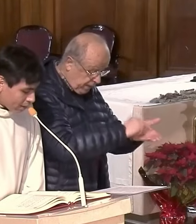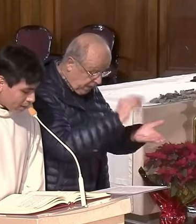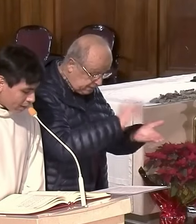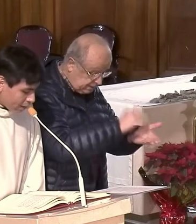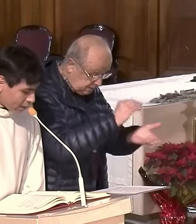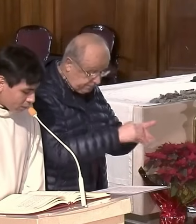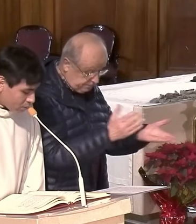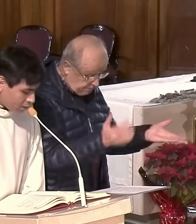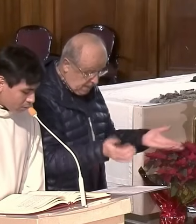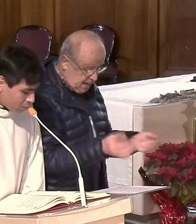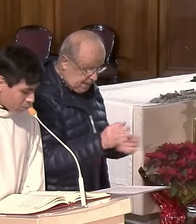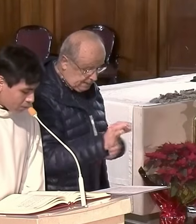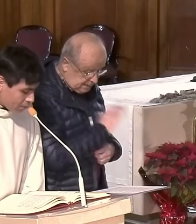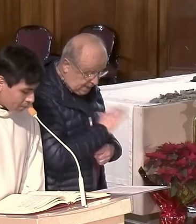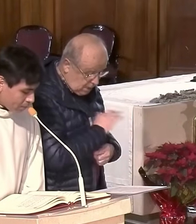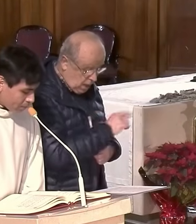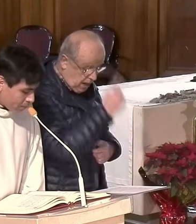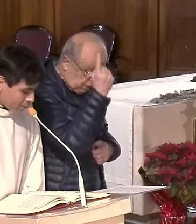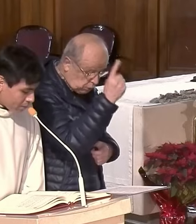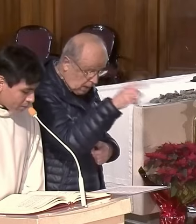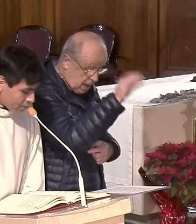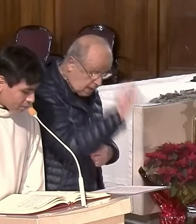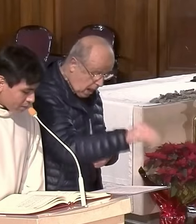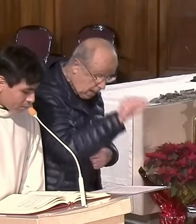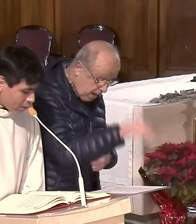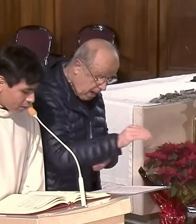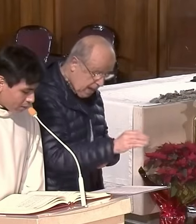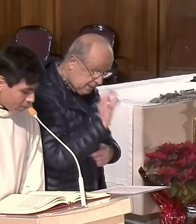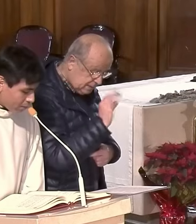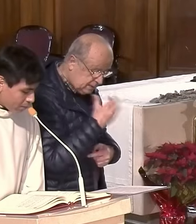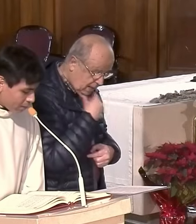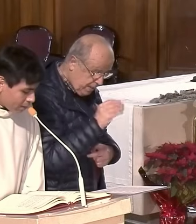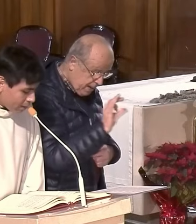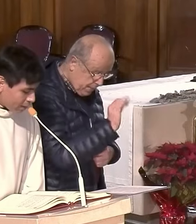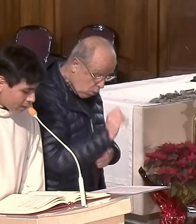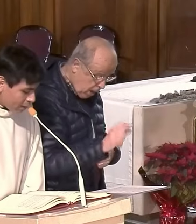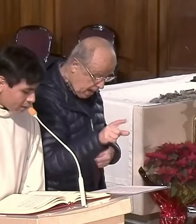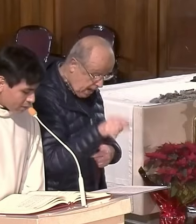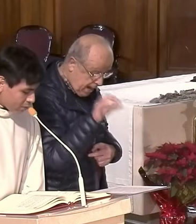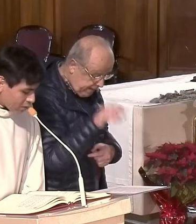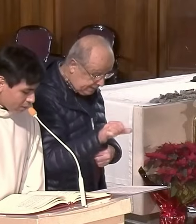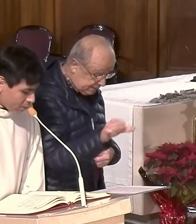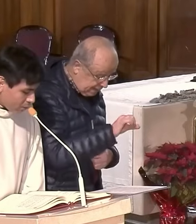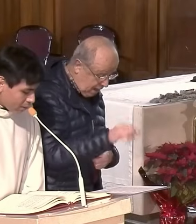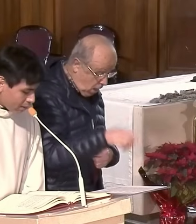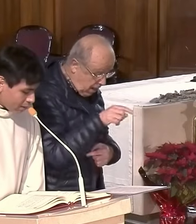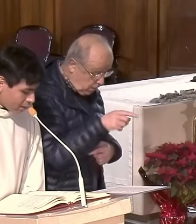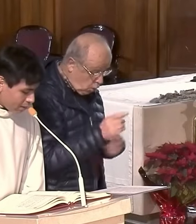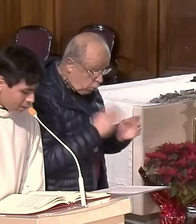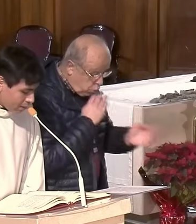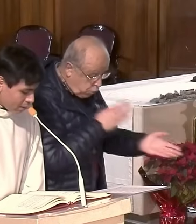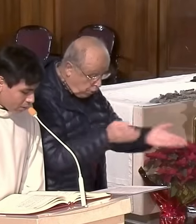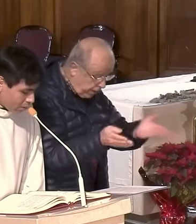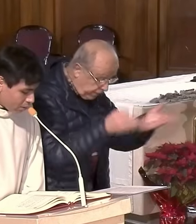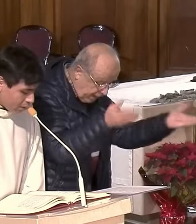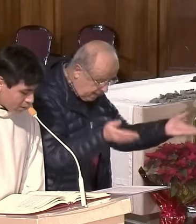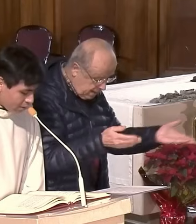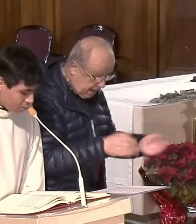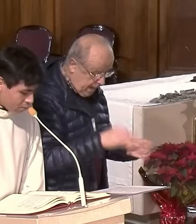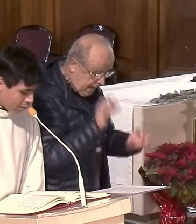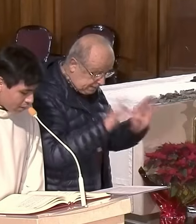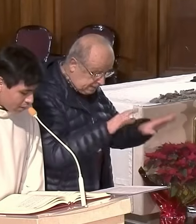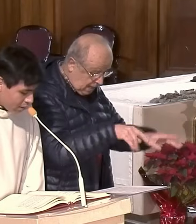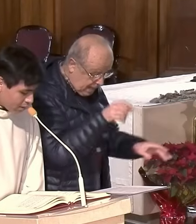habla, que tu siervo escucha. Samuel creció. El Señor estaba con él y no dejó